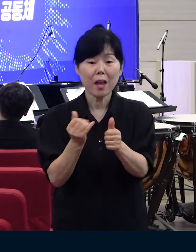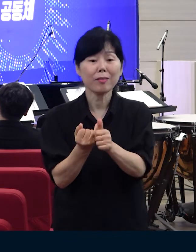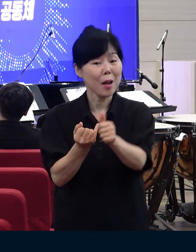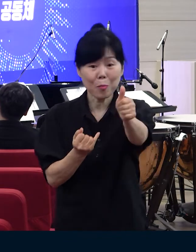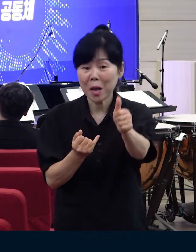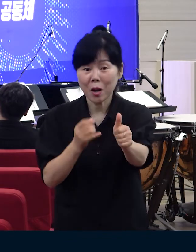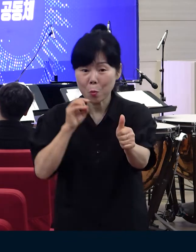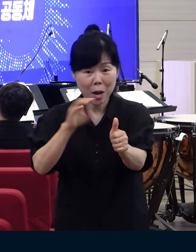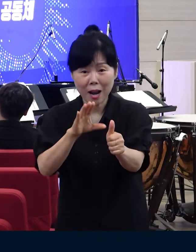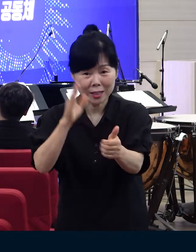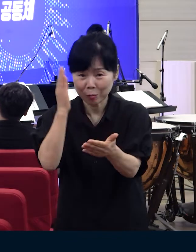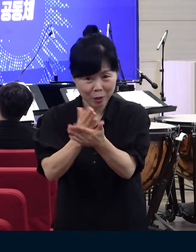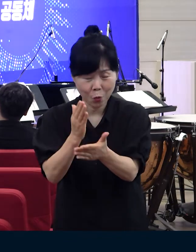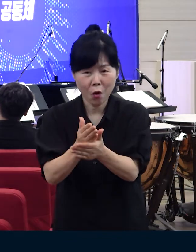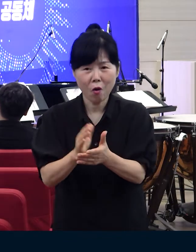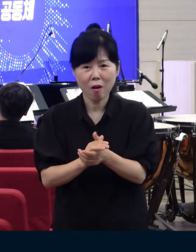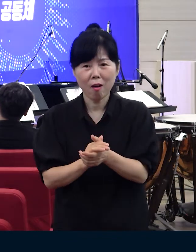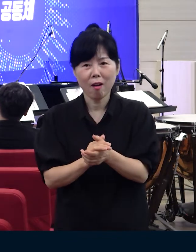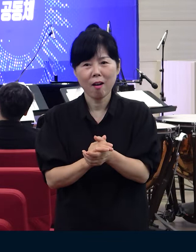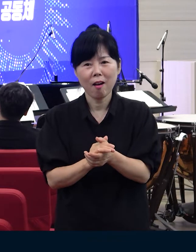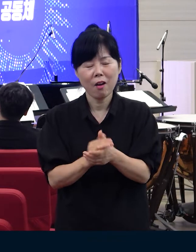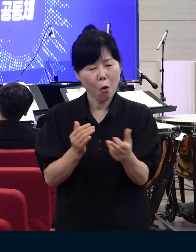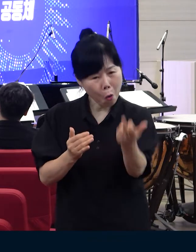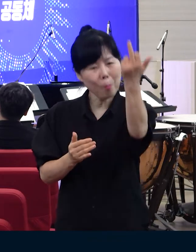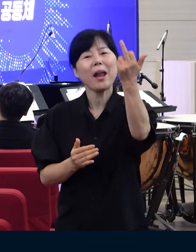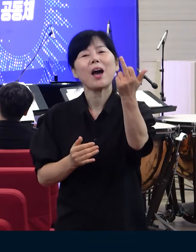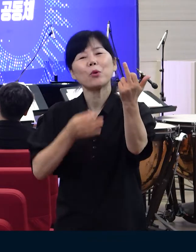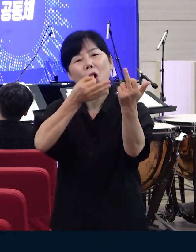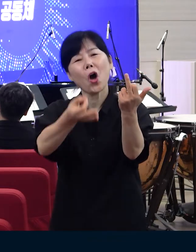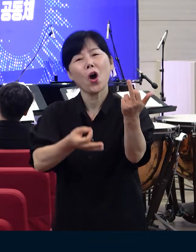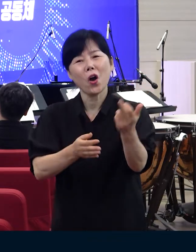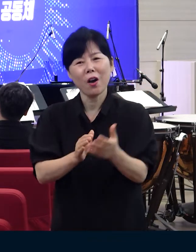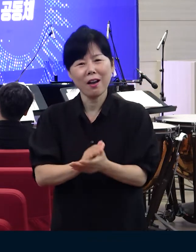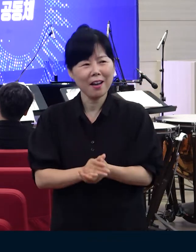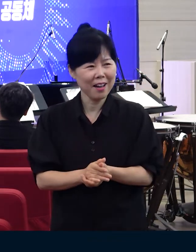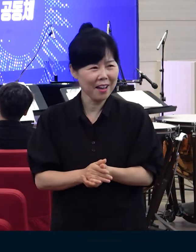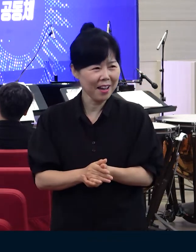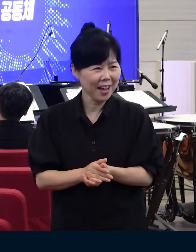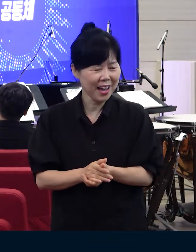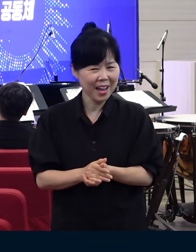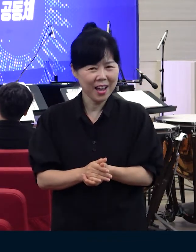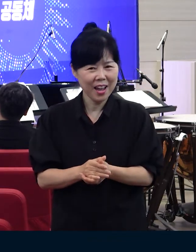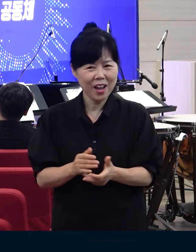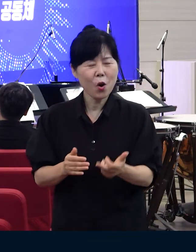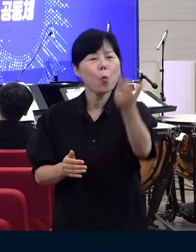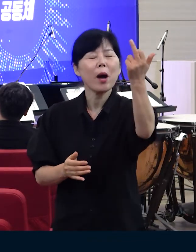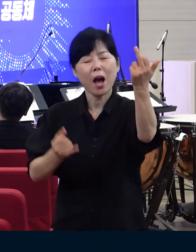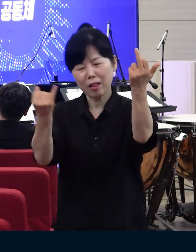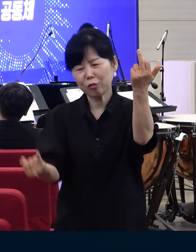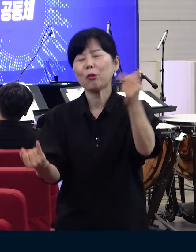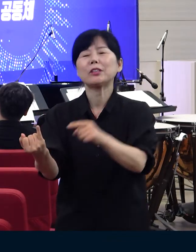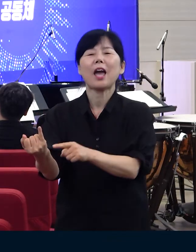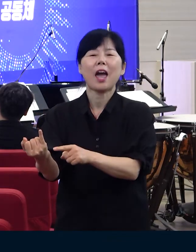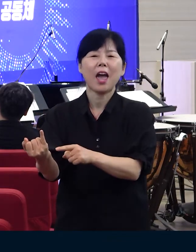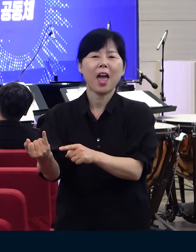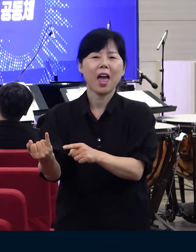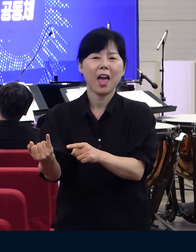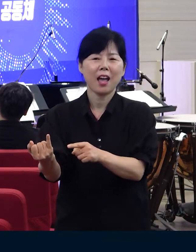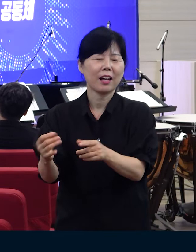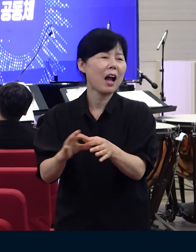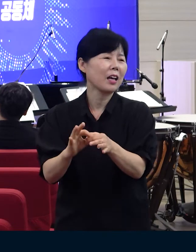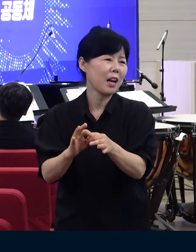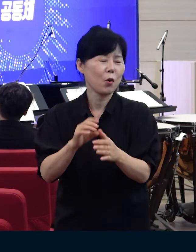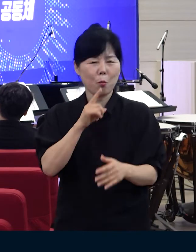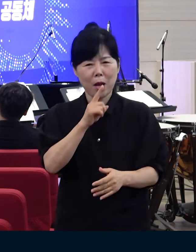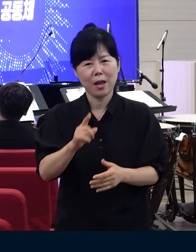말고 오라비라고. 당신을 내가 누이 동생이라고 그렇게 속이겠다는 거예요.